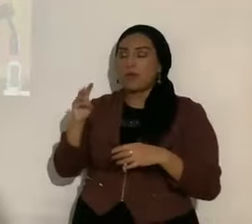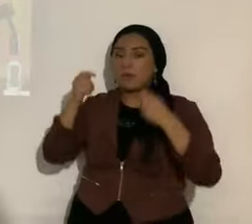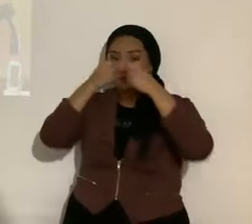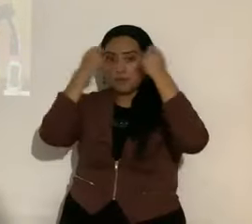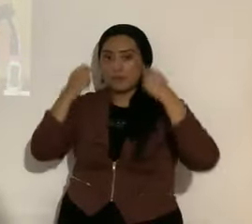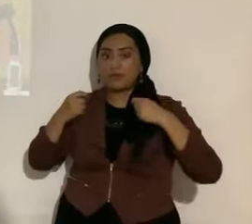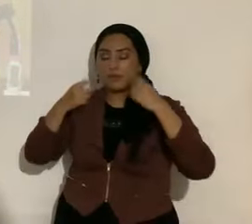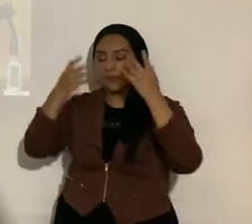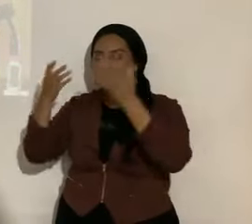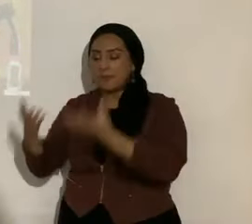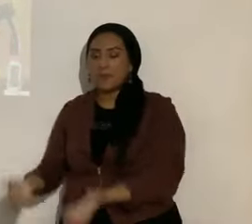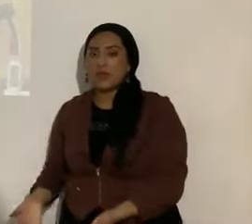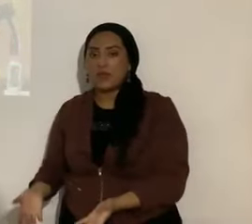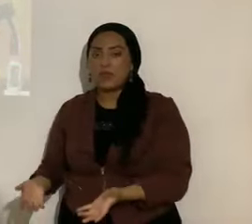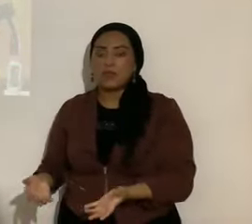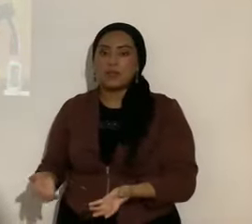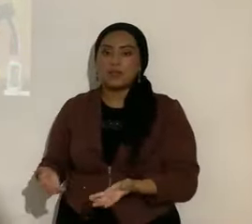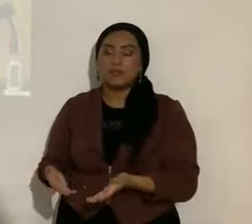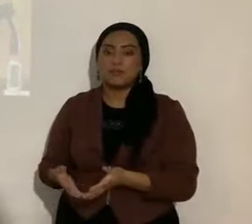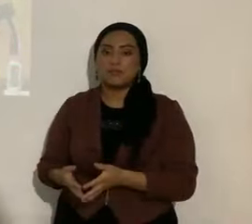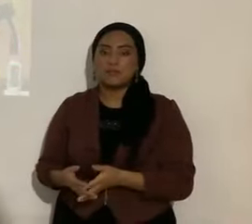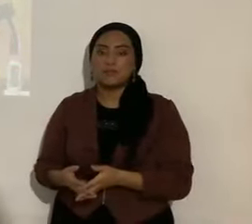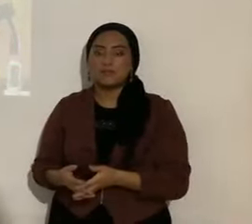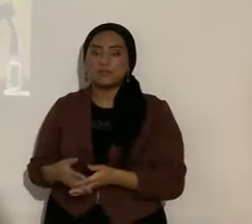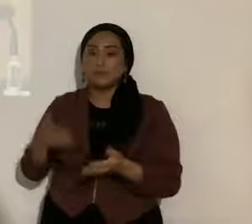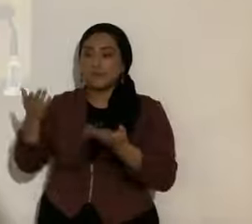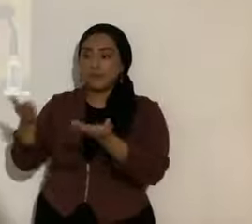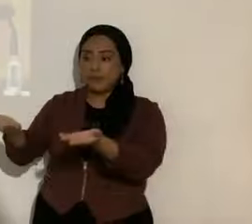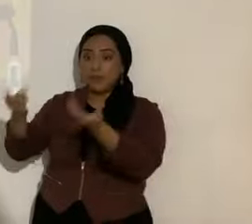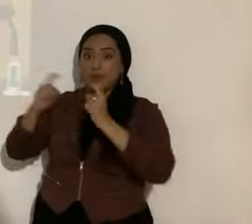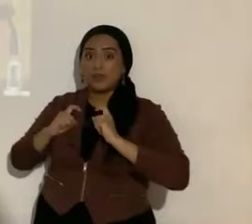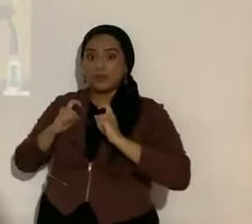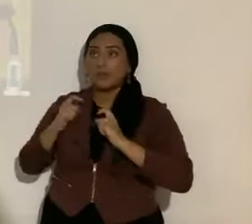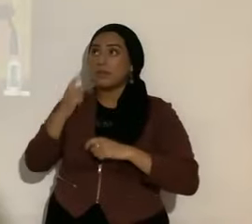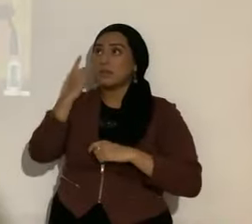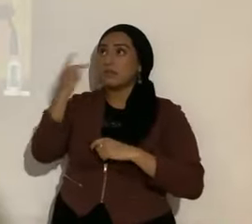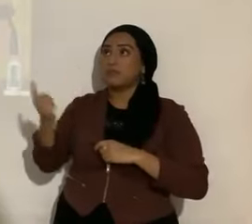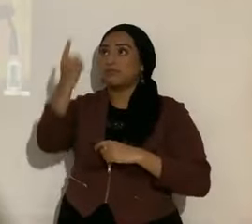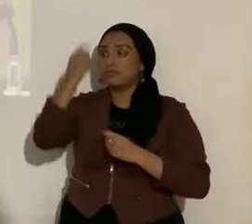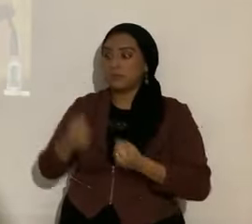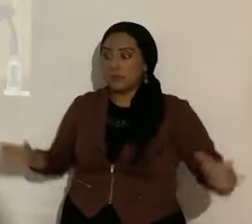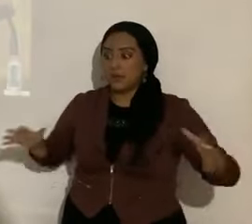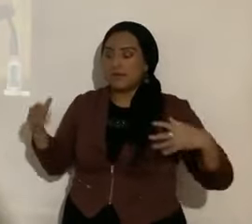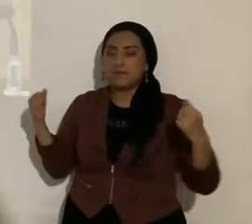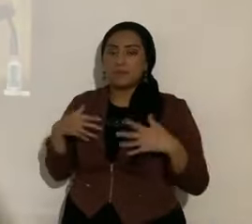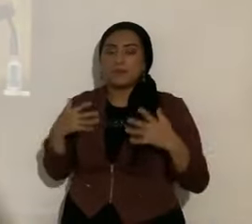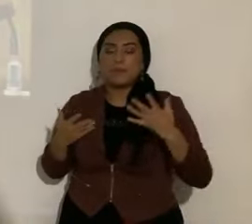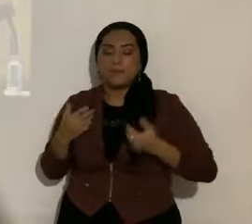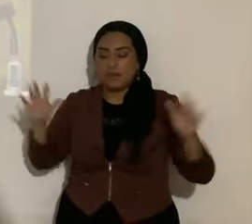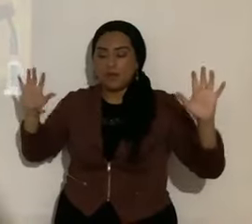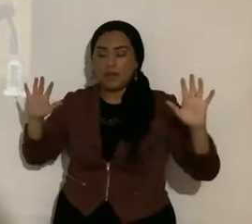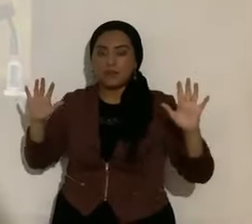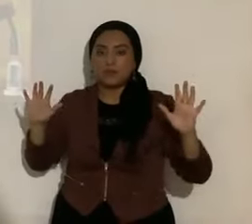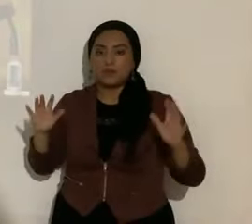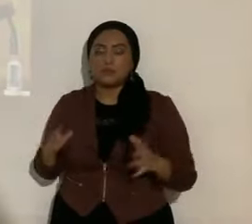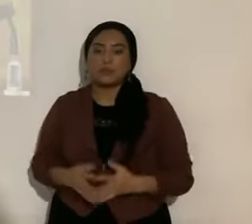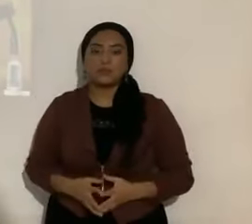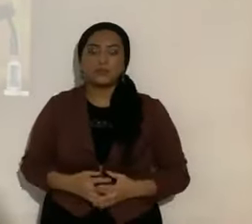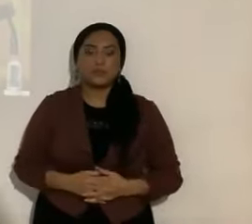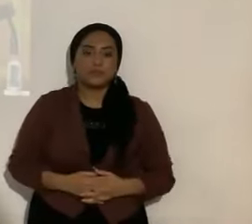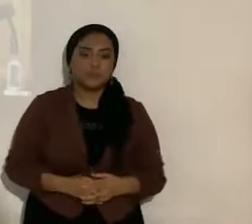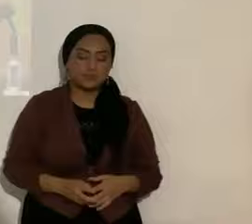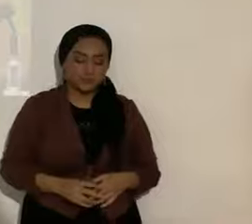de Elías a Eliseo, se lo debe haber entregado en su propia mano Elías a Eliseo, y entonces él alzó,